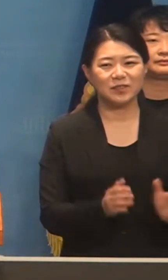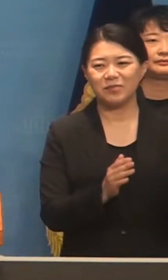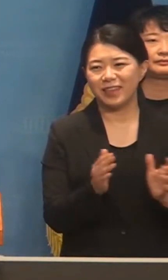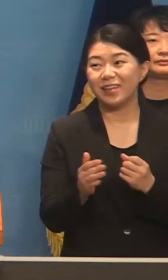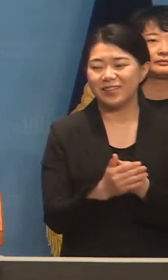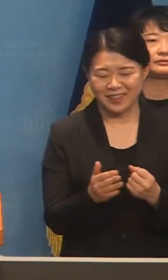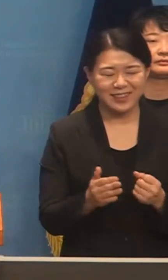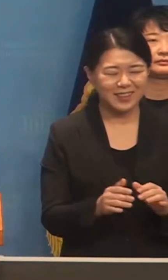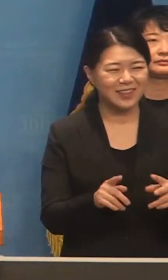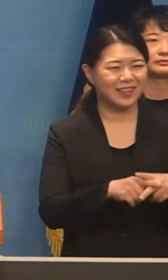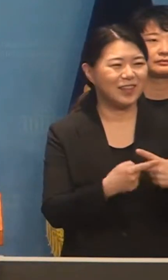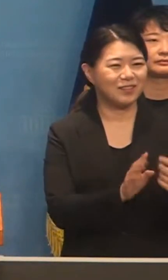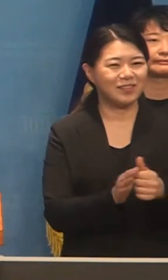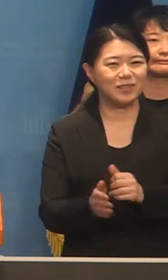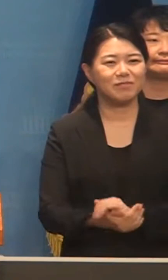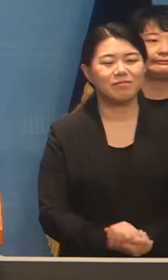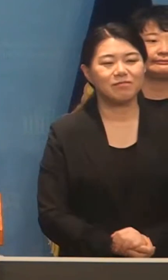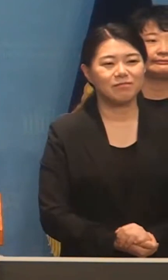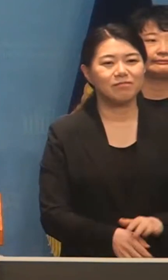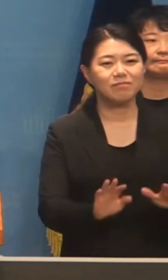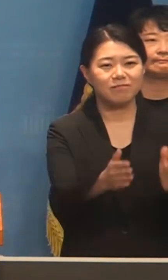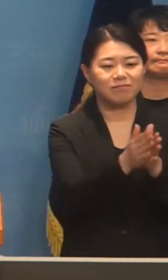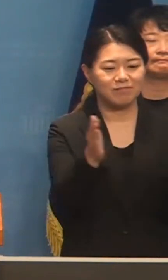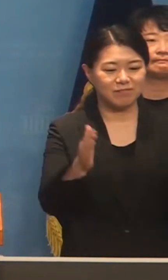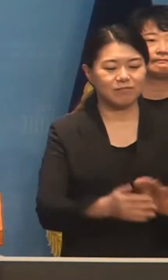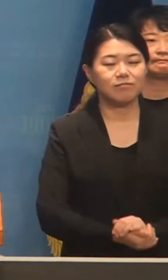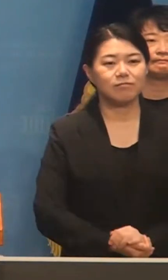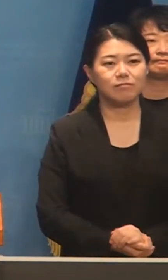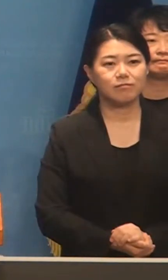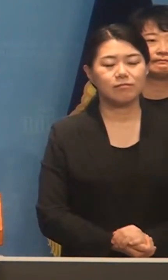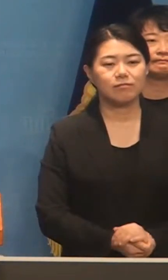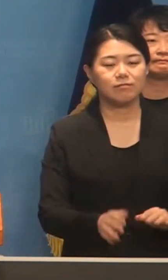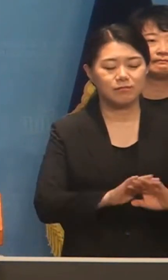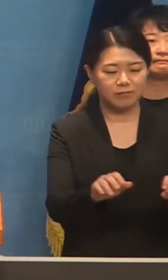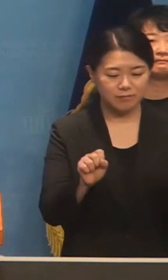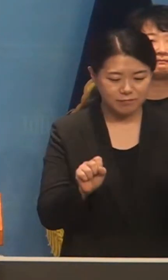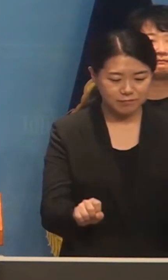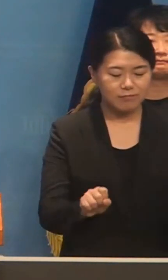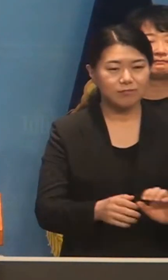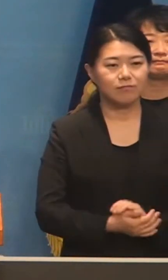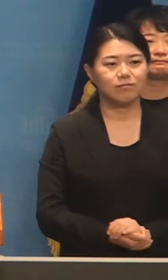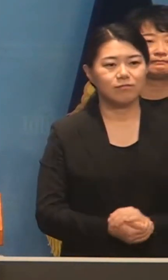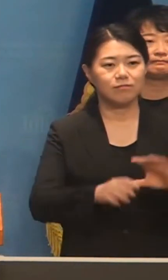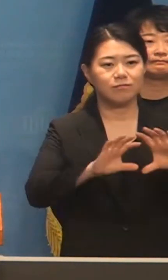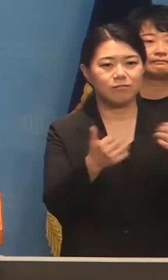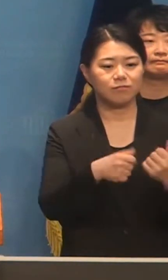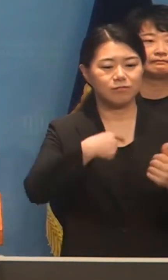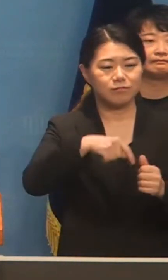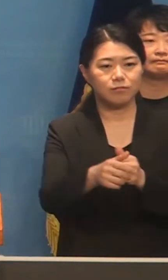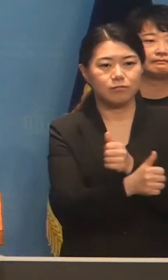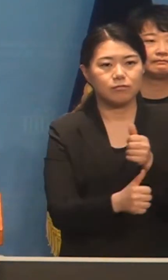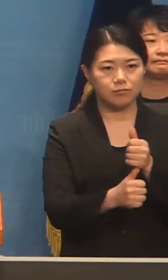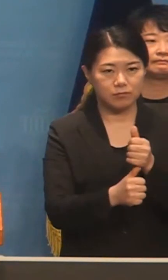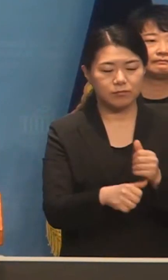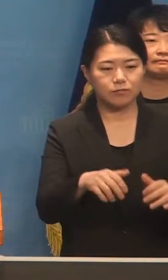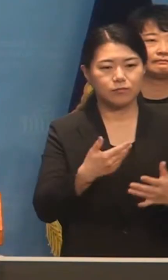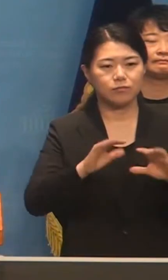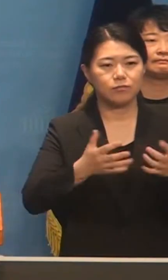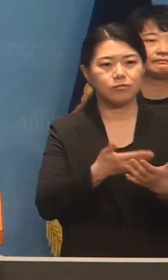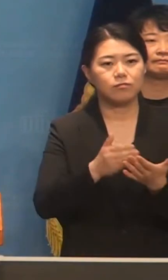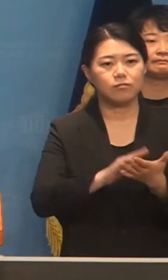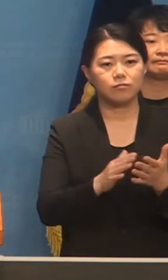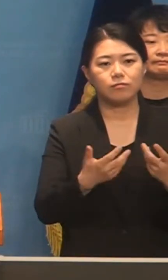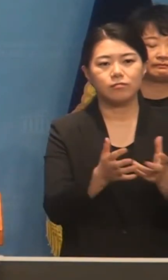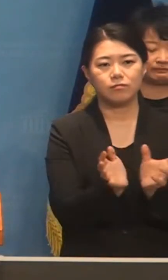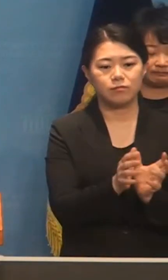준비한다고 그런 거니까 이해해 주십시오. 시작하겠습니다. 네, 안녕하십니까. 국회 교육위원회 소속 조국혁신당